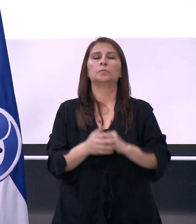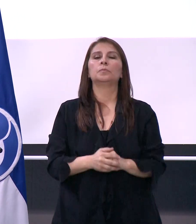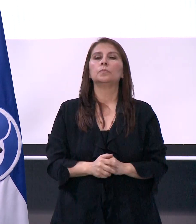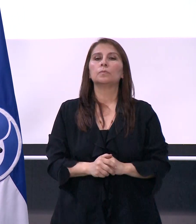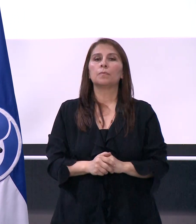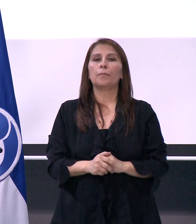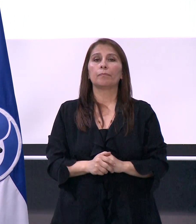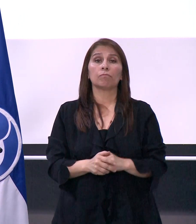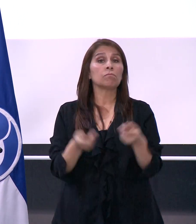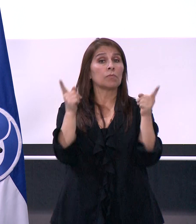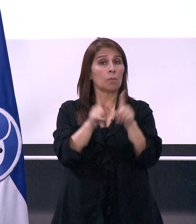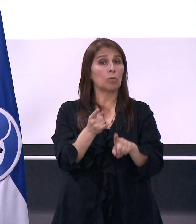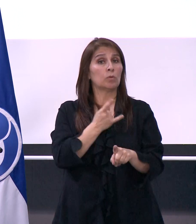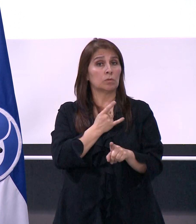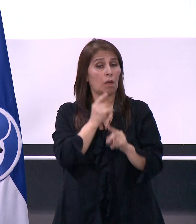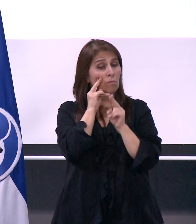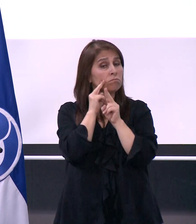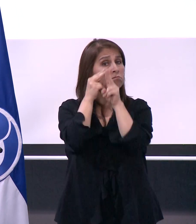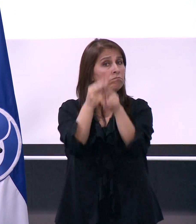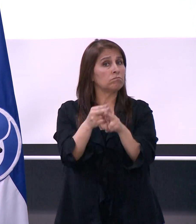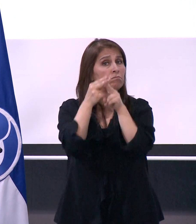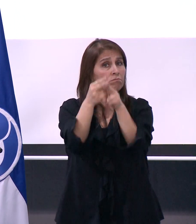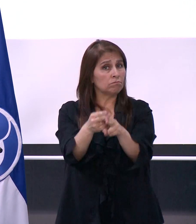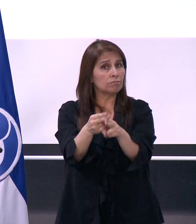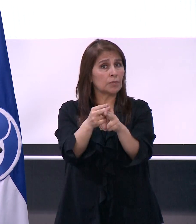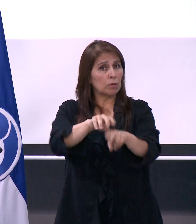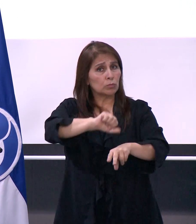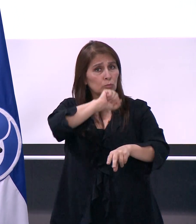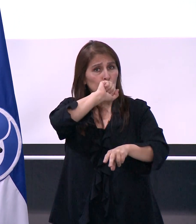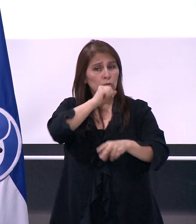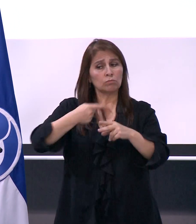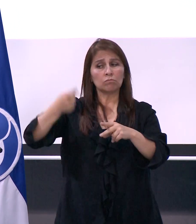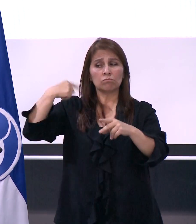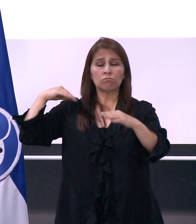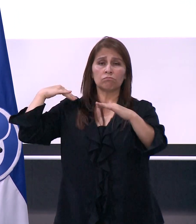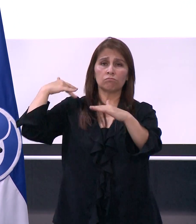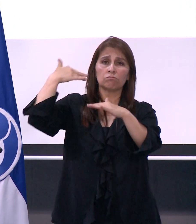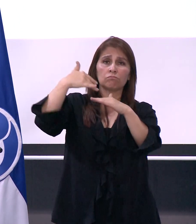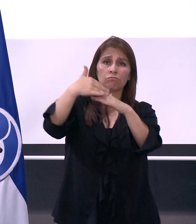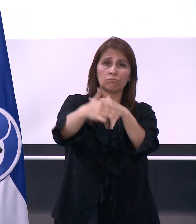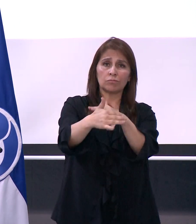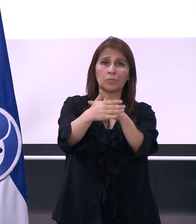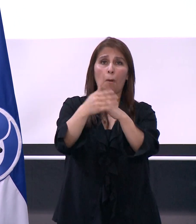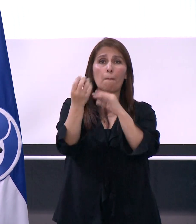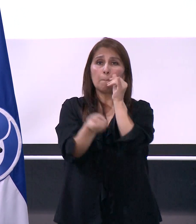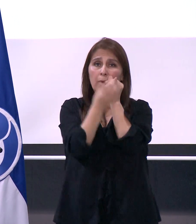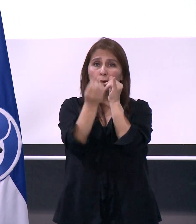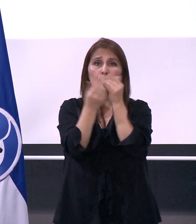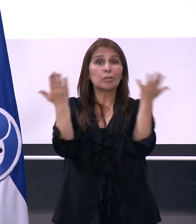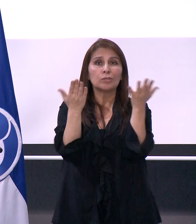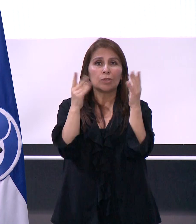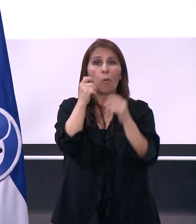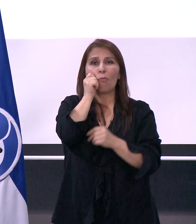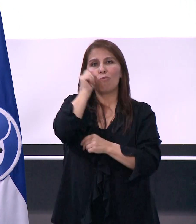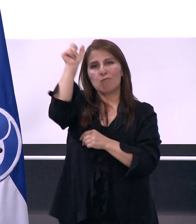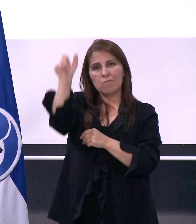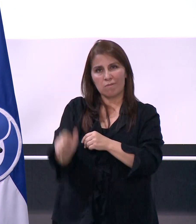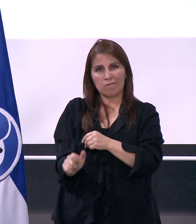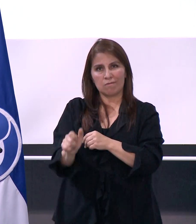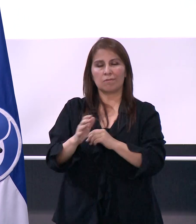cuidadora del patrimonio pedagógico o de las tradiciones pedagógicas de la humanidad esa es una idea central aquí